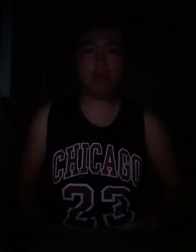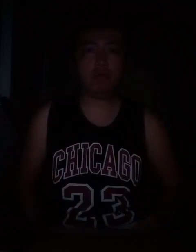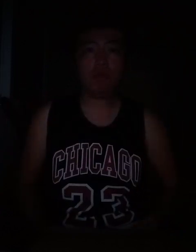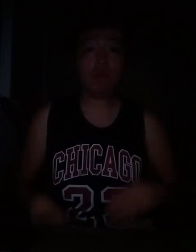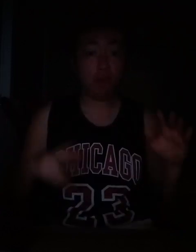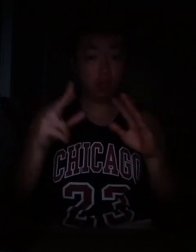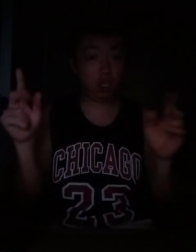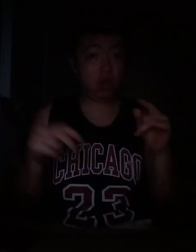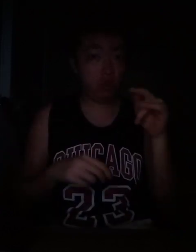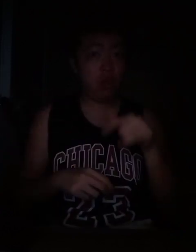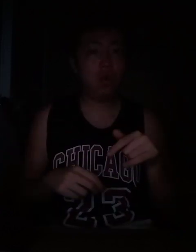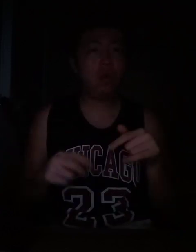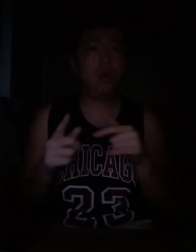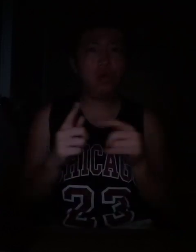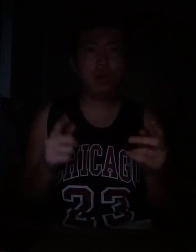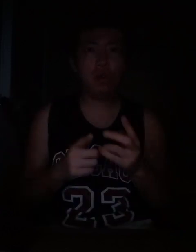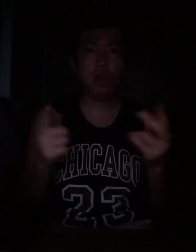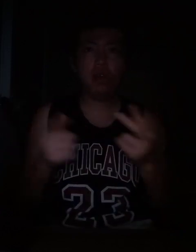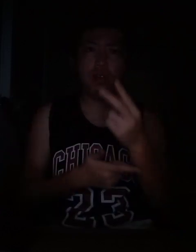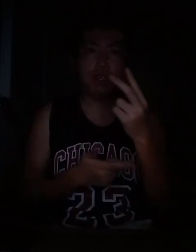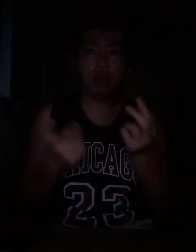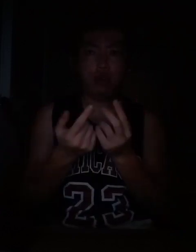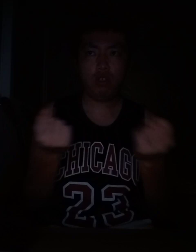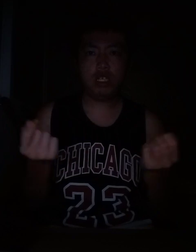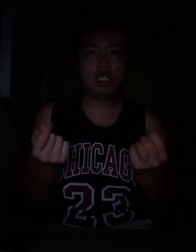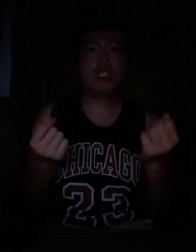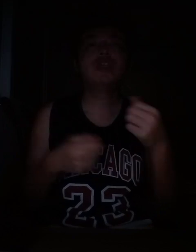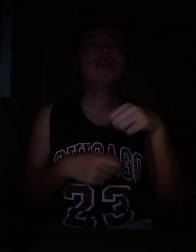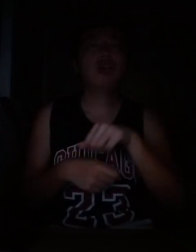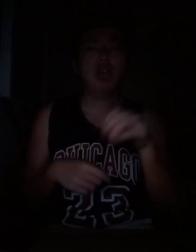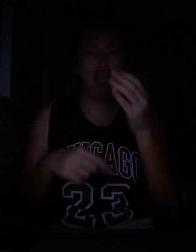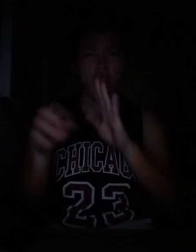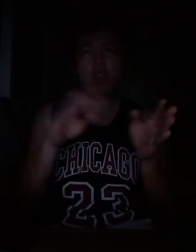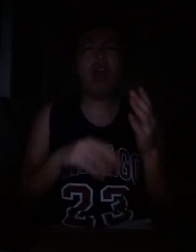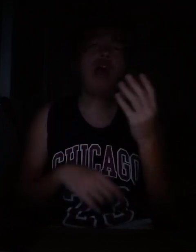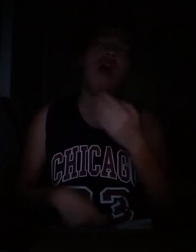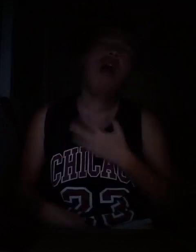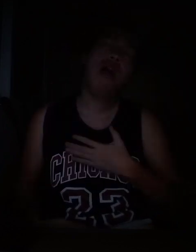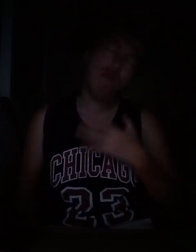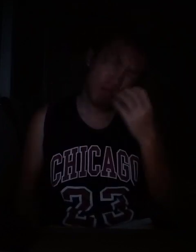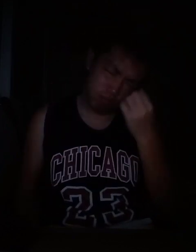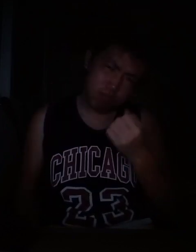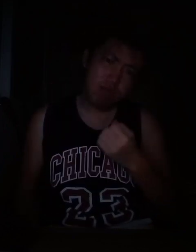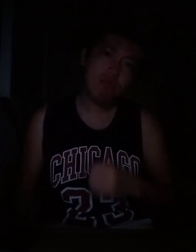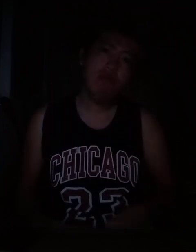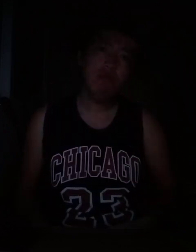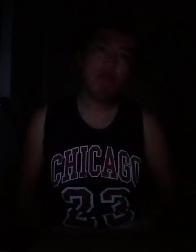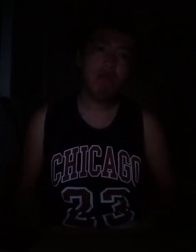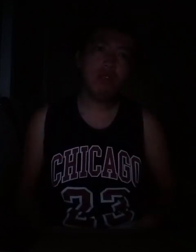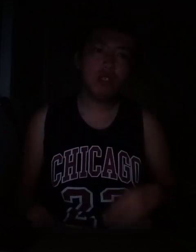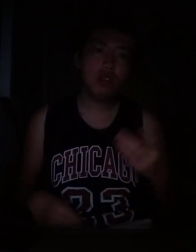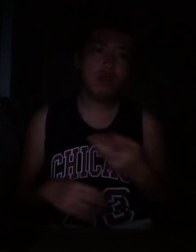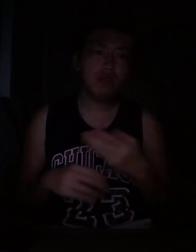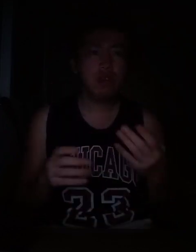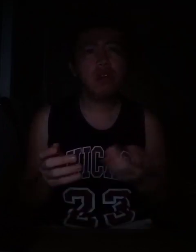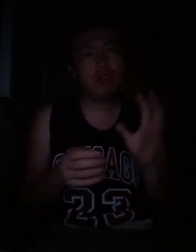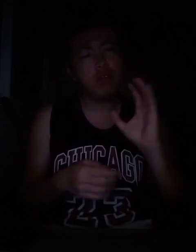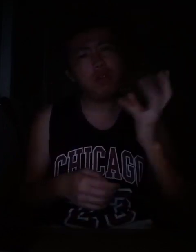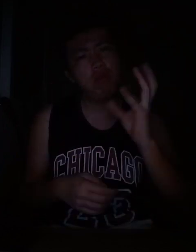동안 동고동락했던 각국 대원들은 헤어짐을 아쉬워했습니다. Event and it's very unfortunate that we have